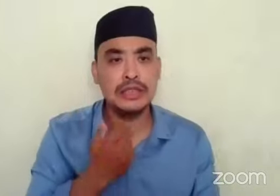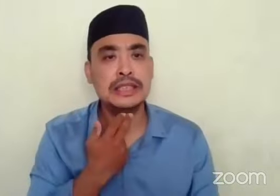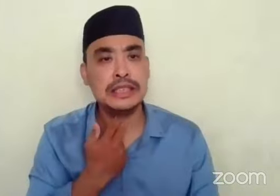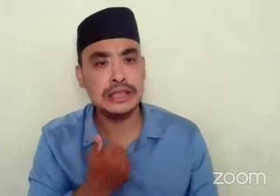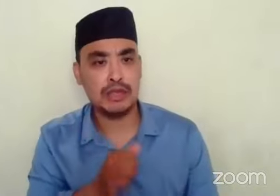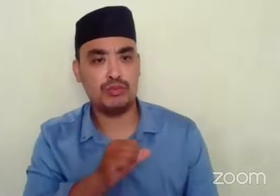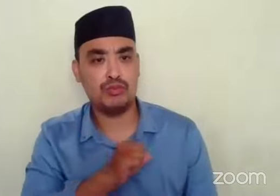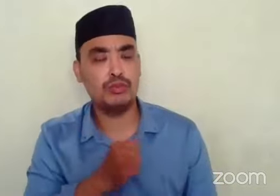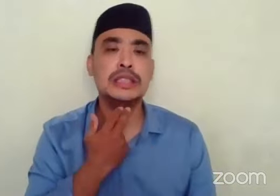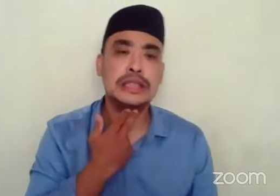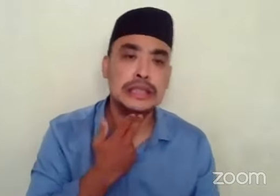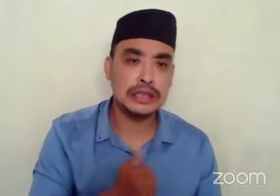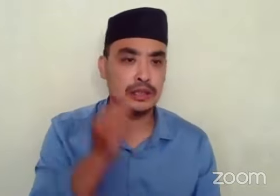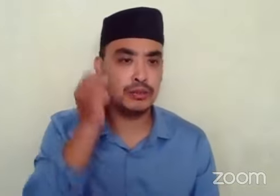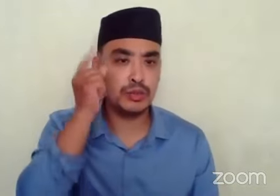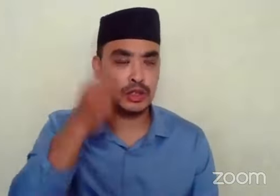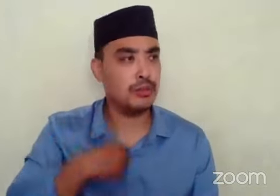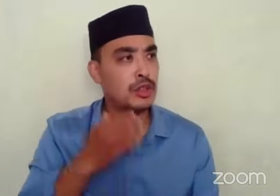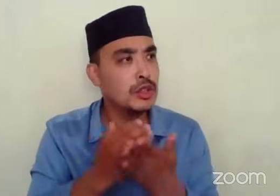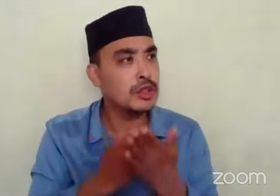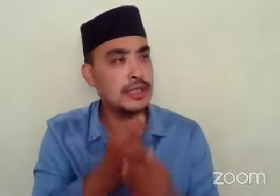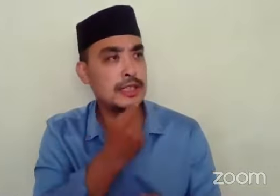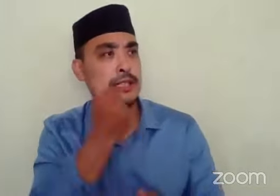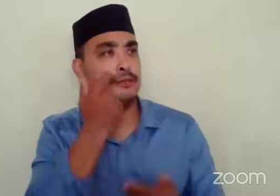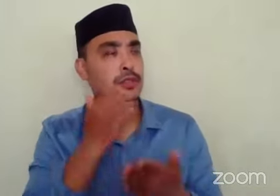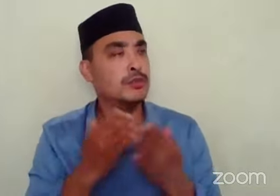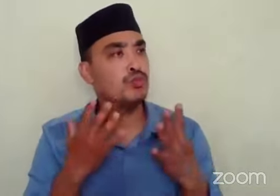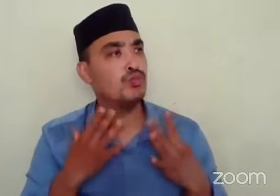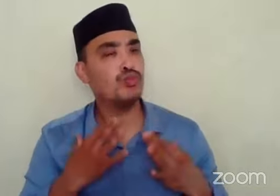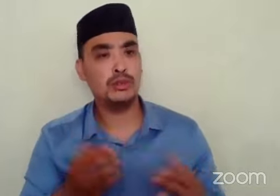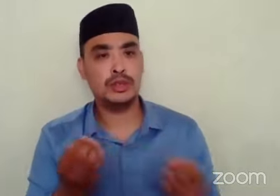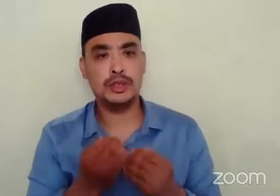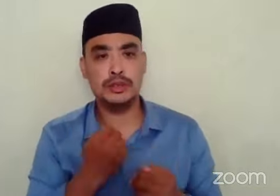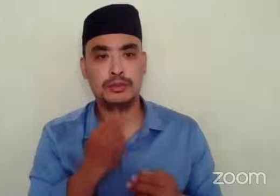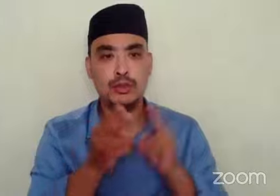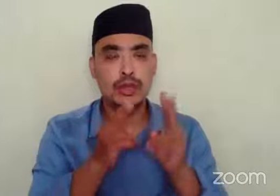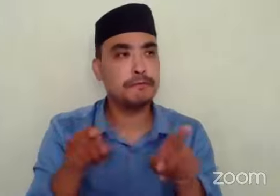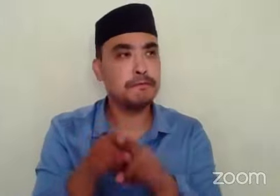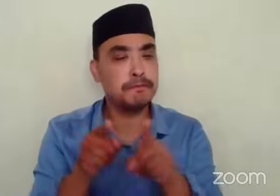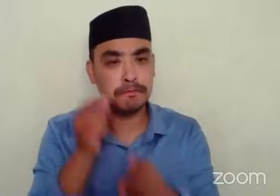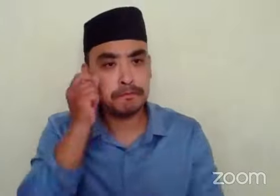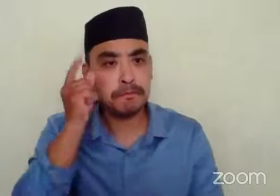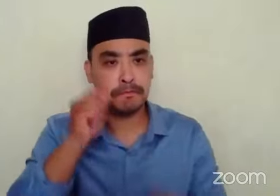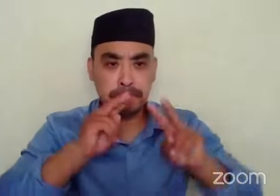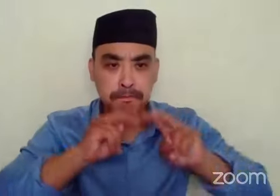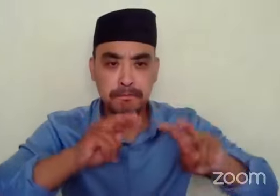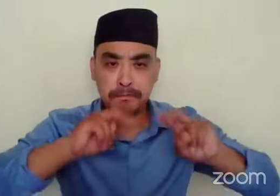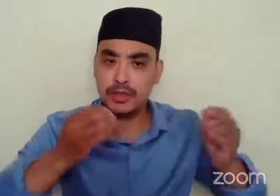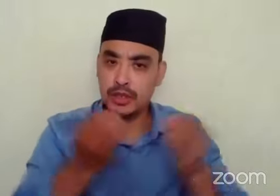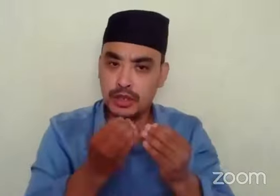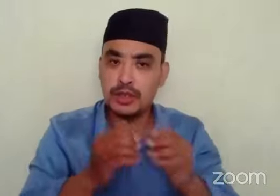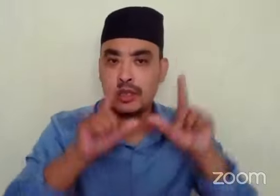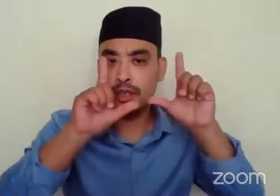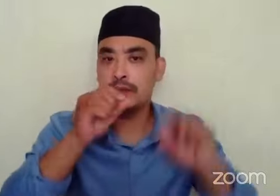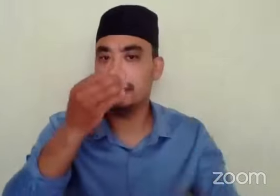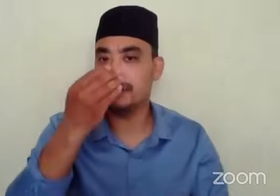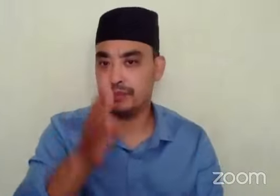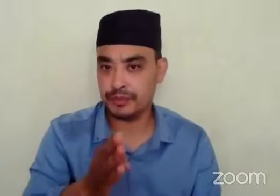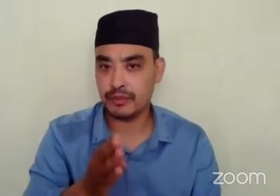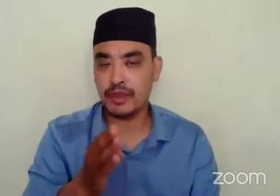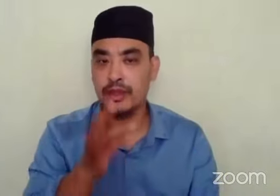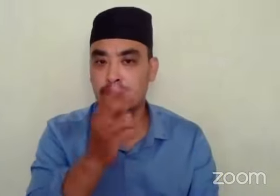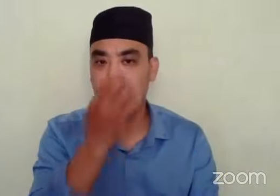चाहिँ बुझ्ने, म कसरी आनन्दित हुन्छु भन्ने कुराहरू चाहिँ बुझ्ने, त्यसको खोजहरू गर्ने पनि गर्नुपर्ने हुन्छ